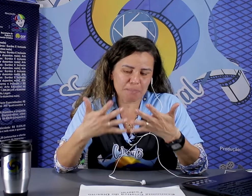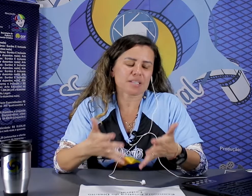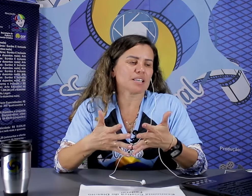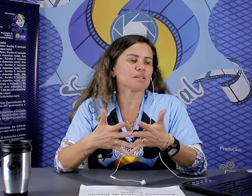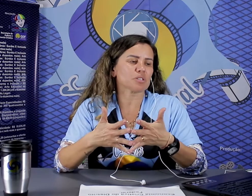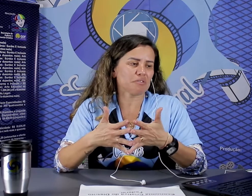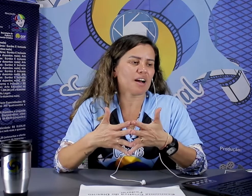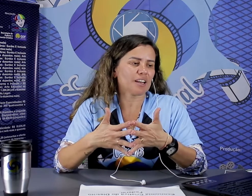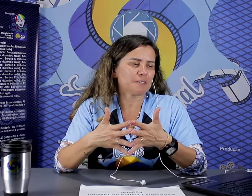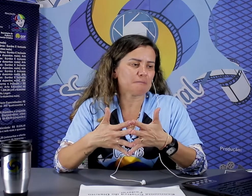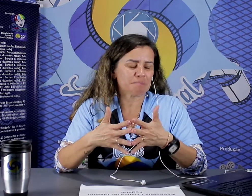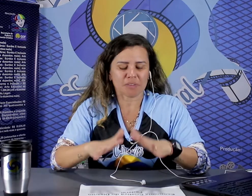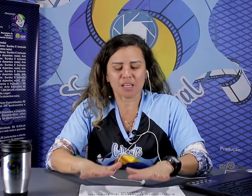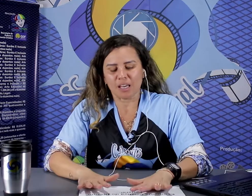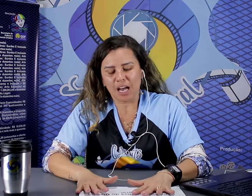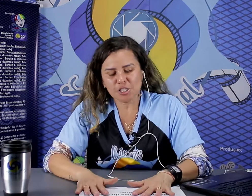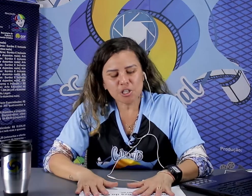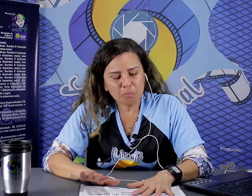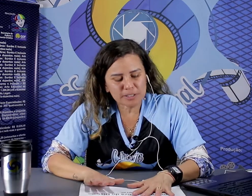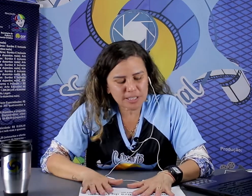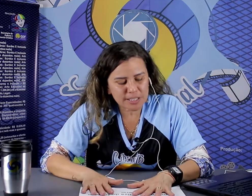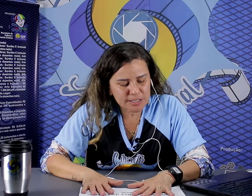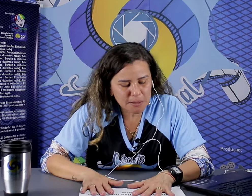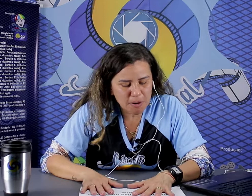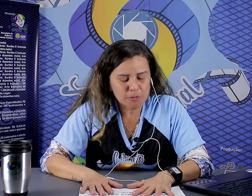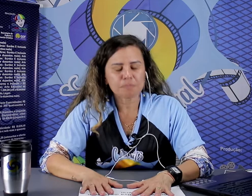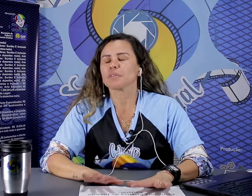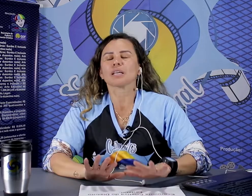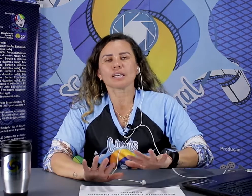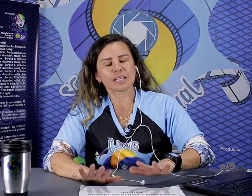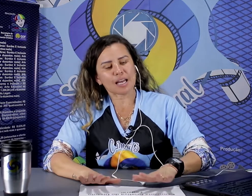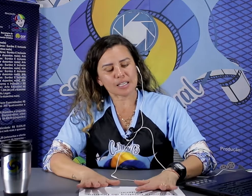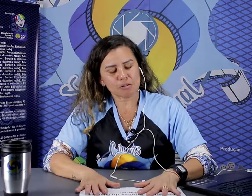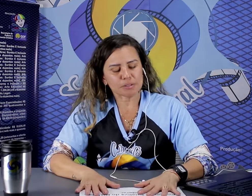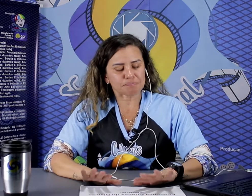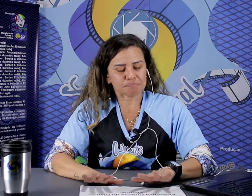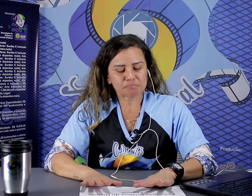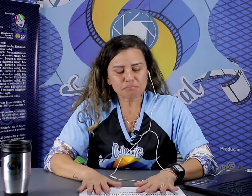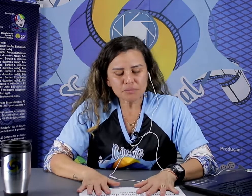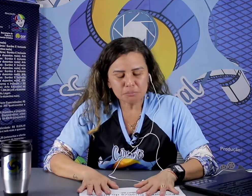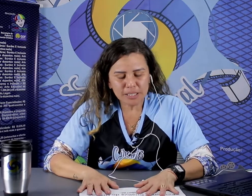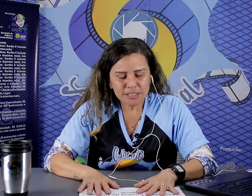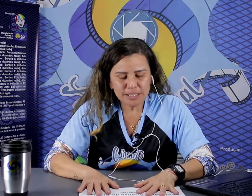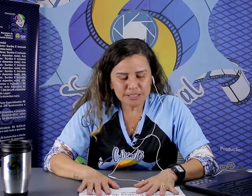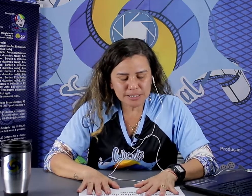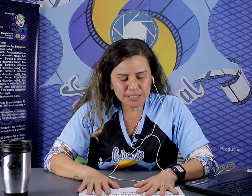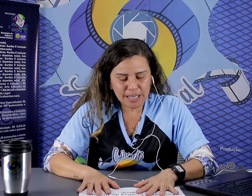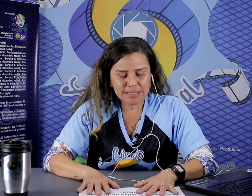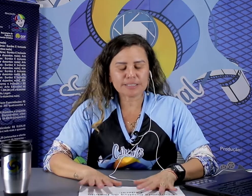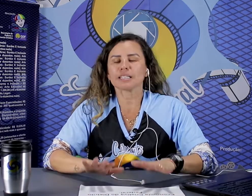apresenta muita falha. A gente não pode esquecer, Paulo, que a língua brasileira de sinais, a